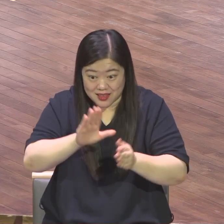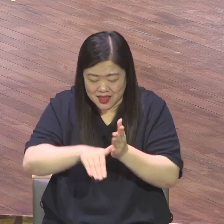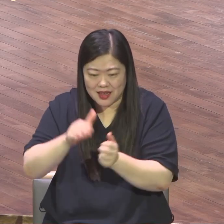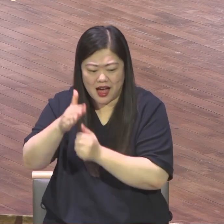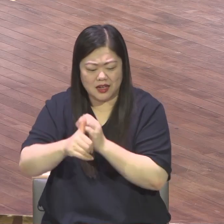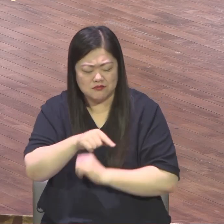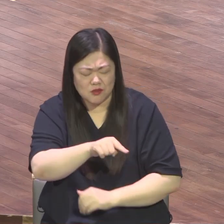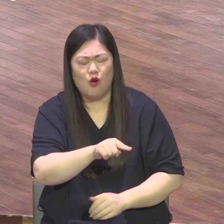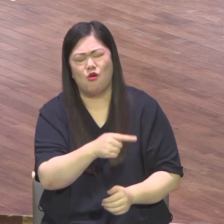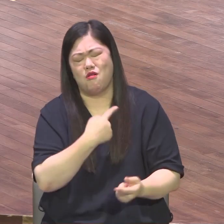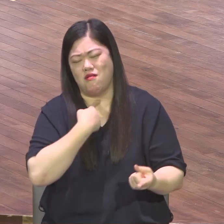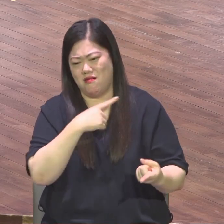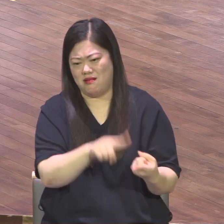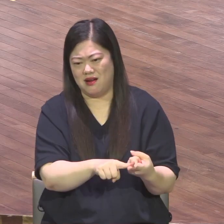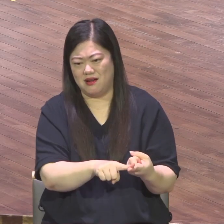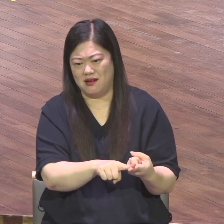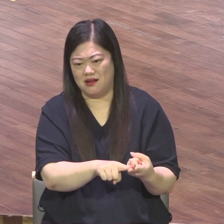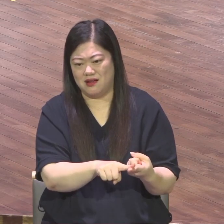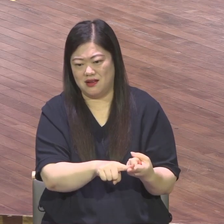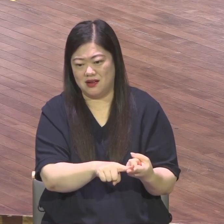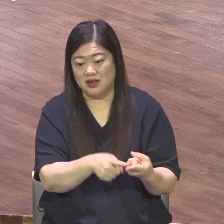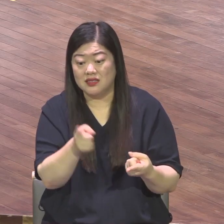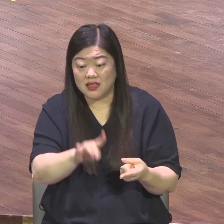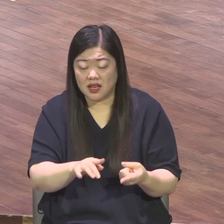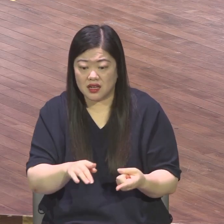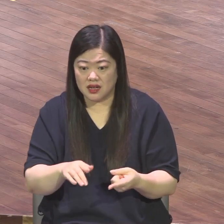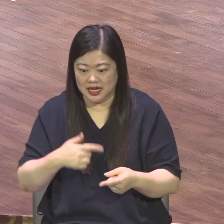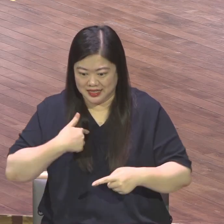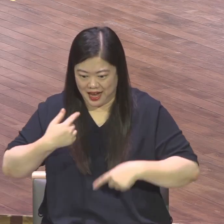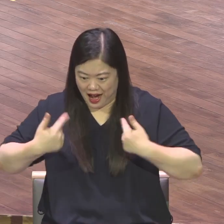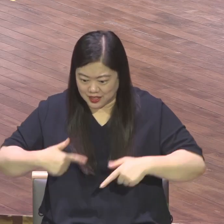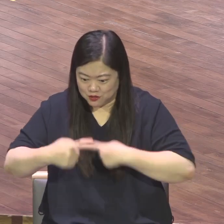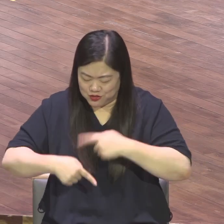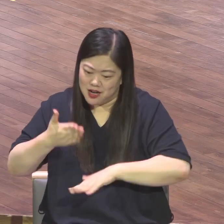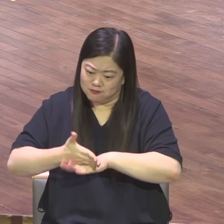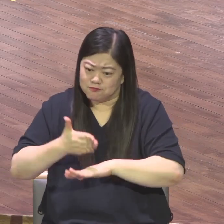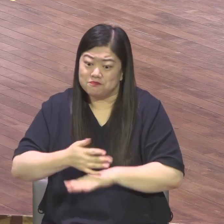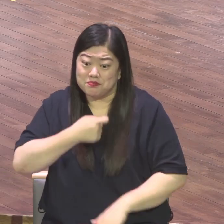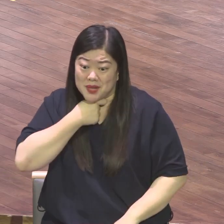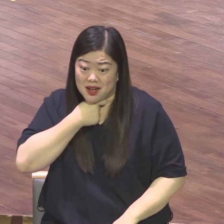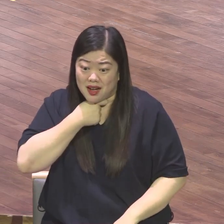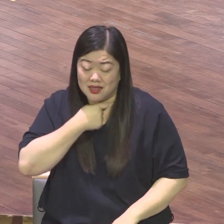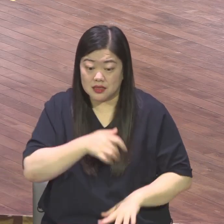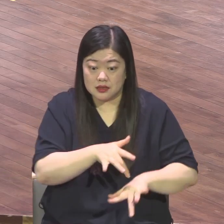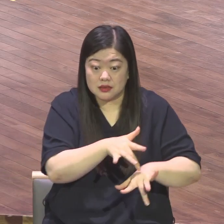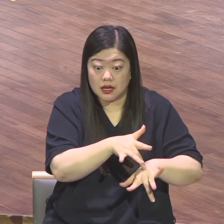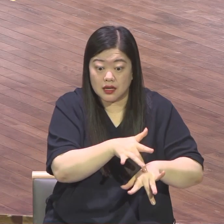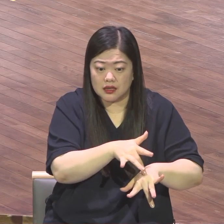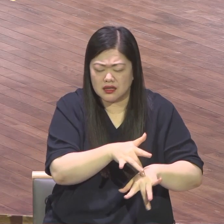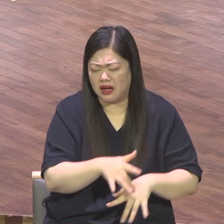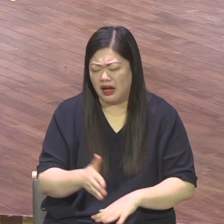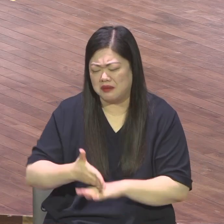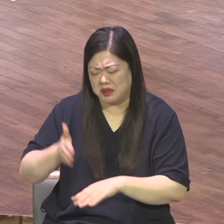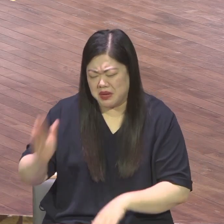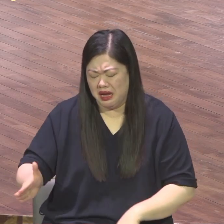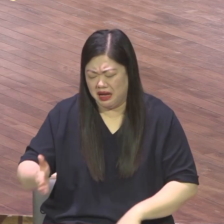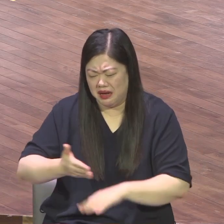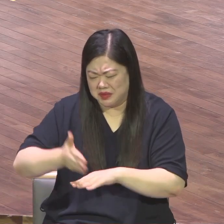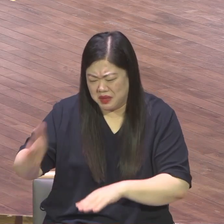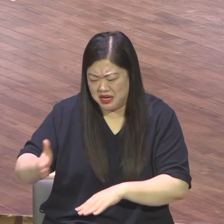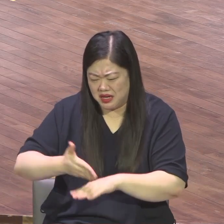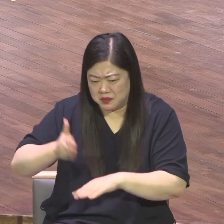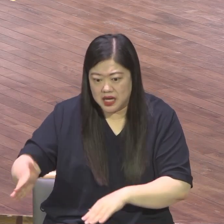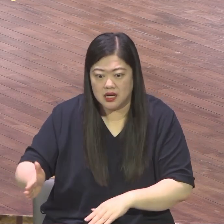그런데 사단이 어떻게 해요? 어떻게 해서든지 감사로 삼오직의 삶을 살지 못하도록